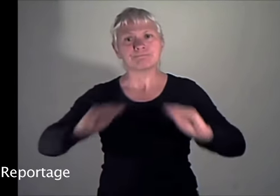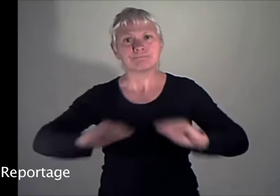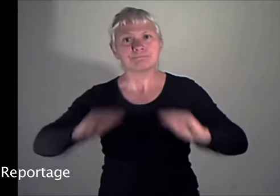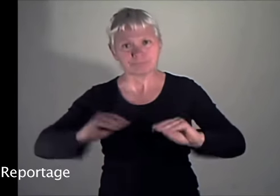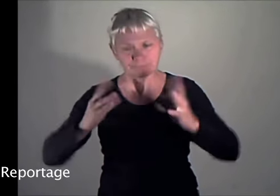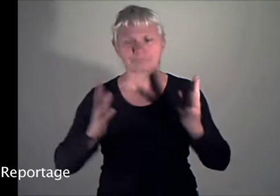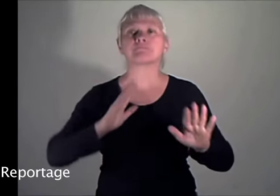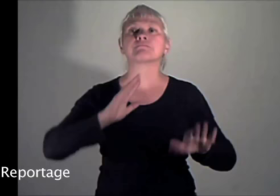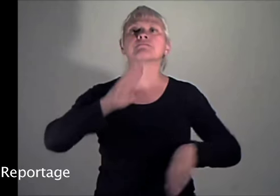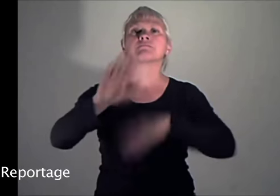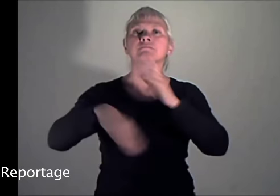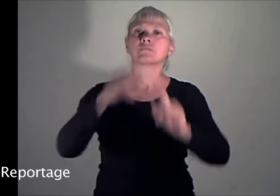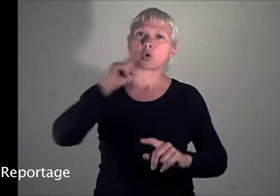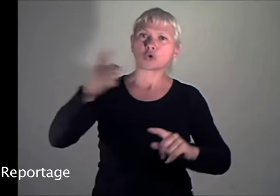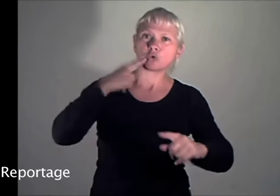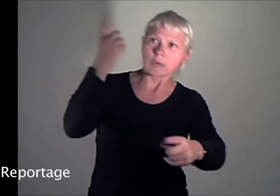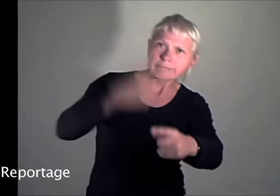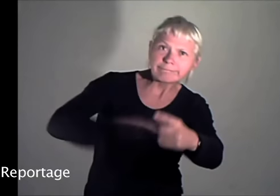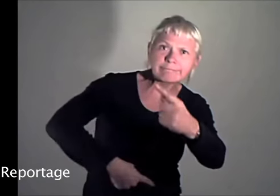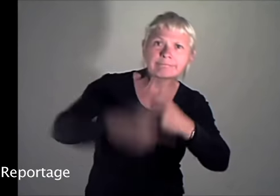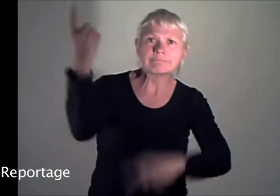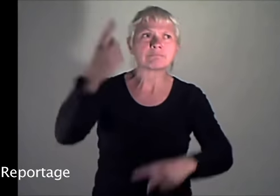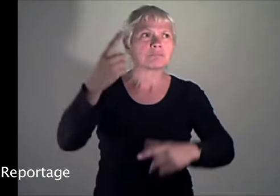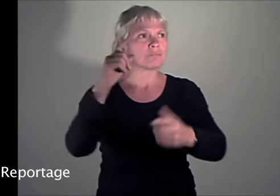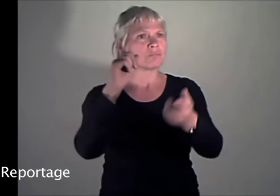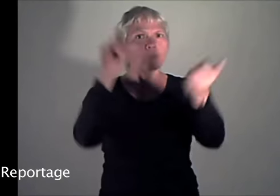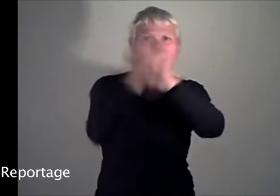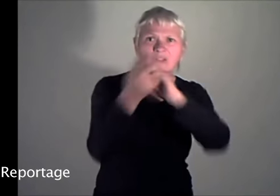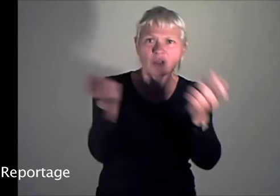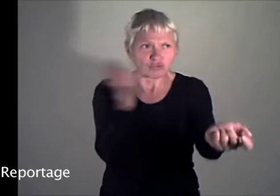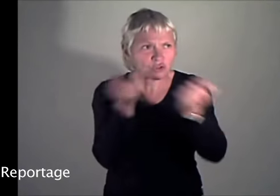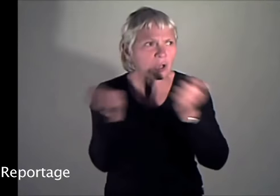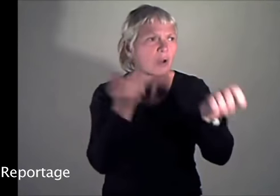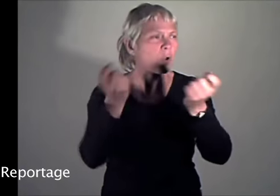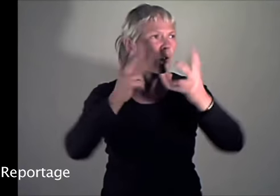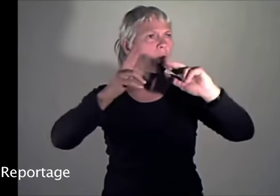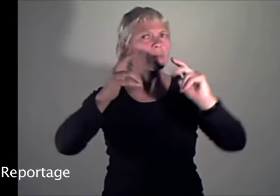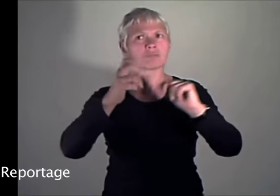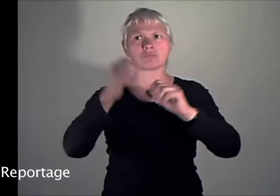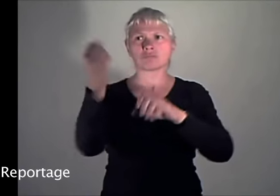fait, le résultat, c'est des sourds qui sortent avec des métiers de haut niveau, qui sont responsables, gérants, informaticiens,